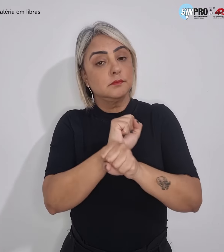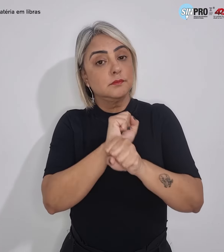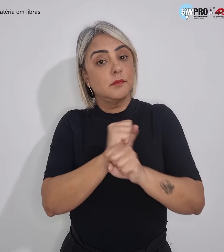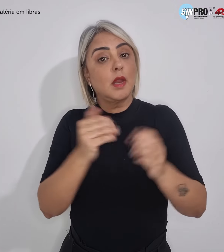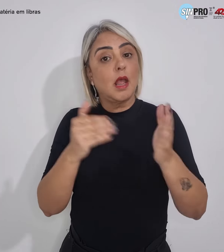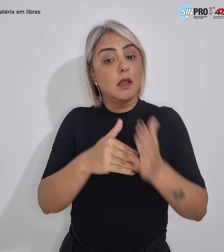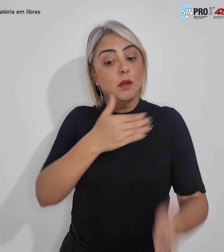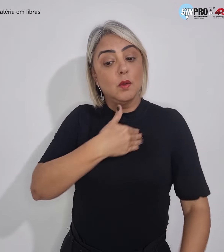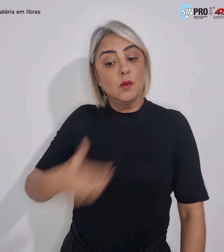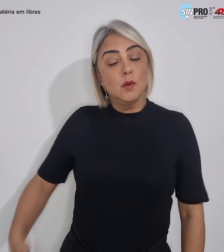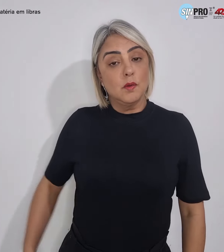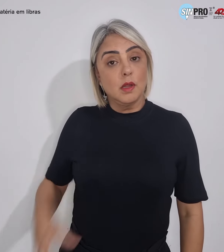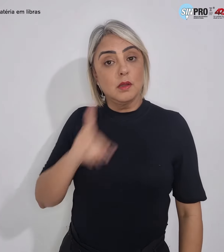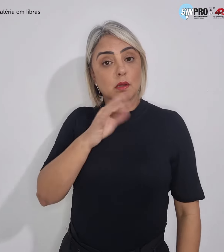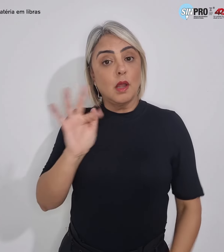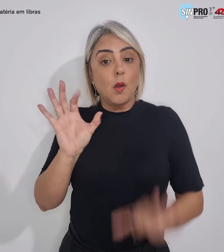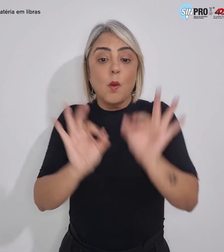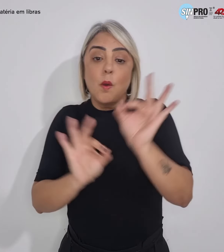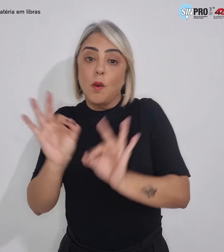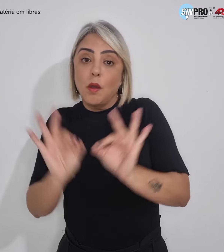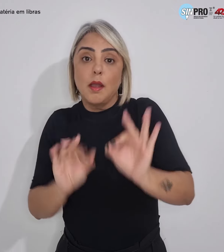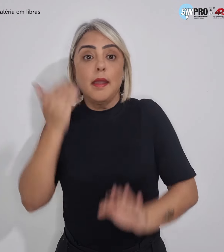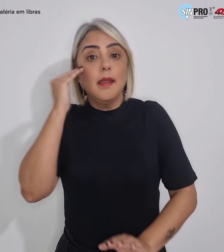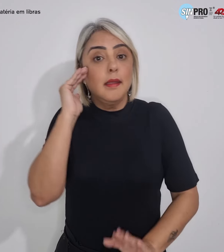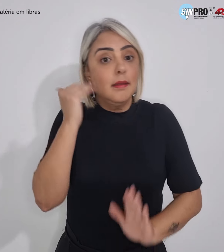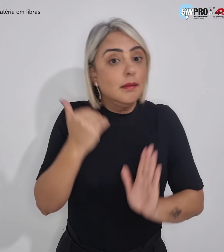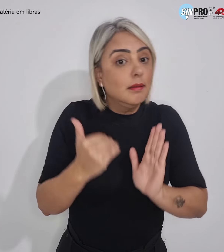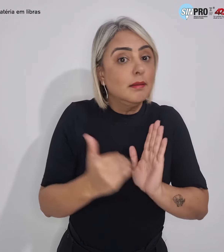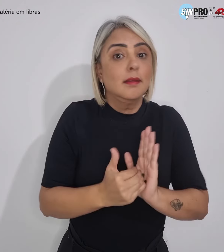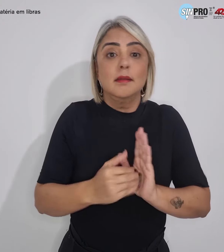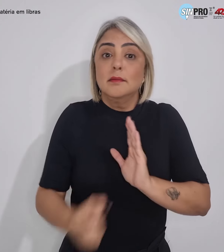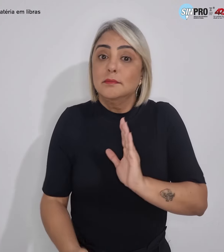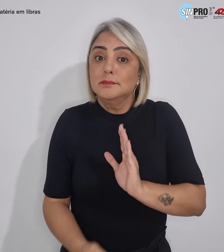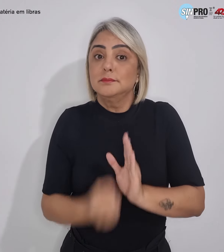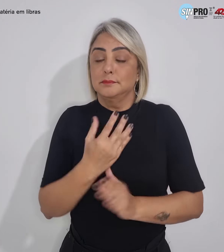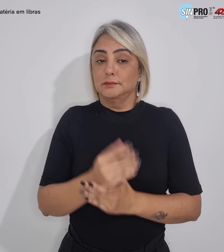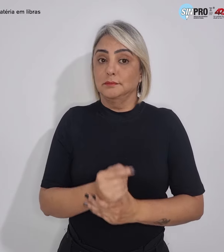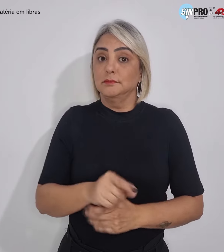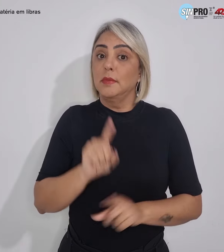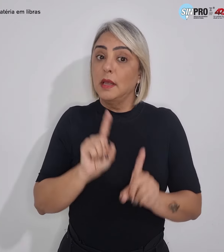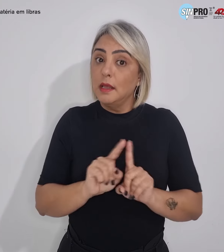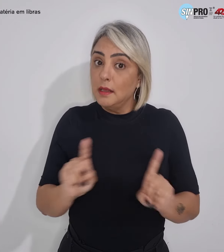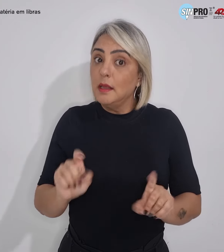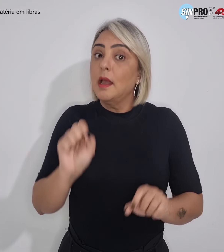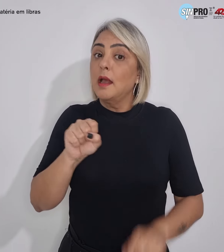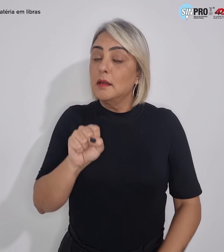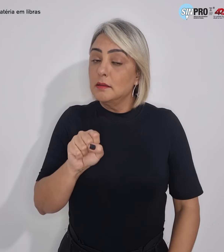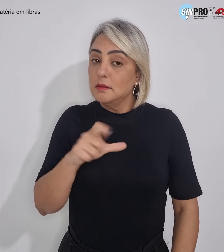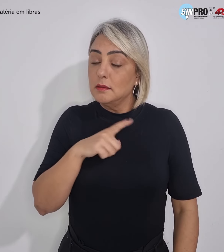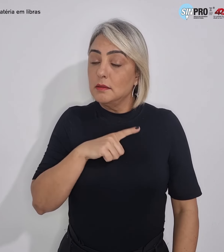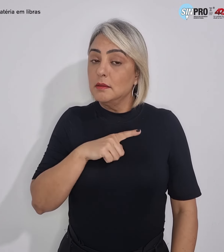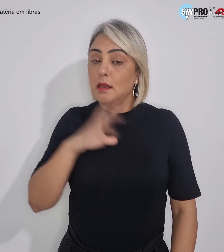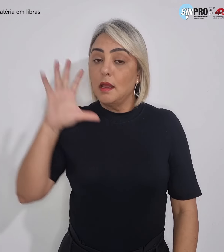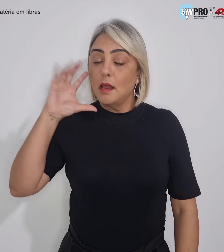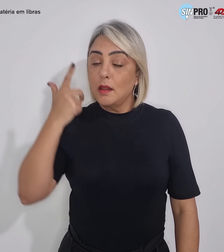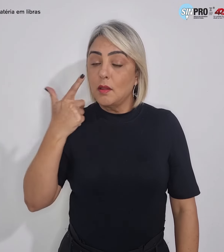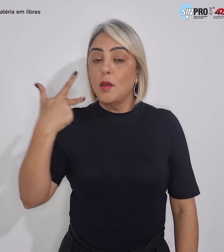o GDF se organize e entenda tudo o que está acontecendo. E tão logo a situação seja normalizada,